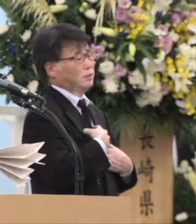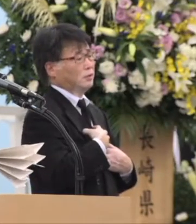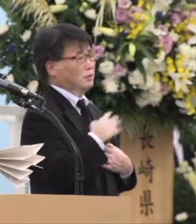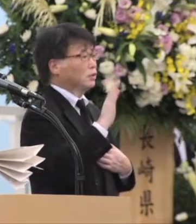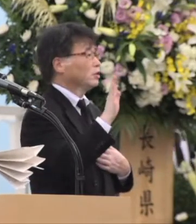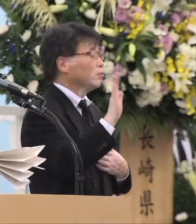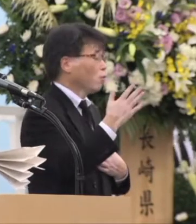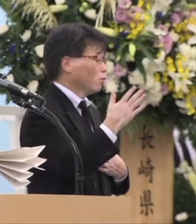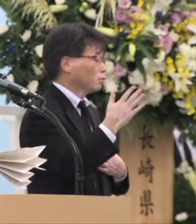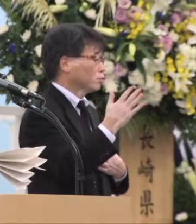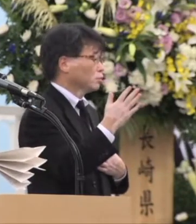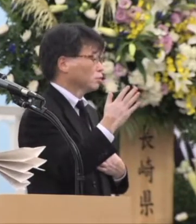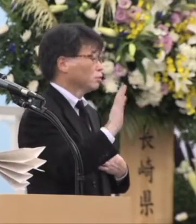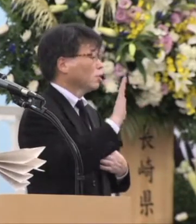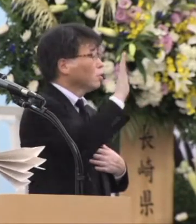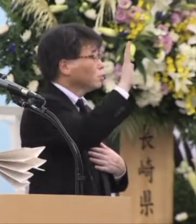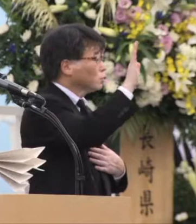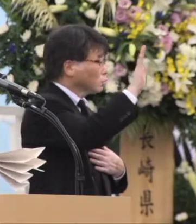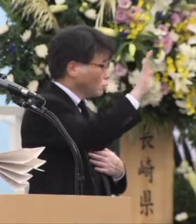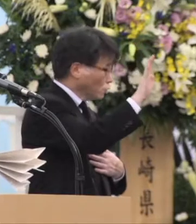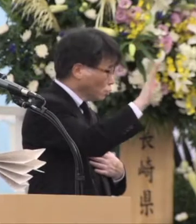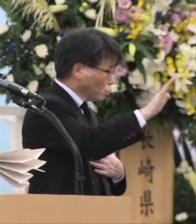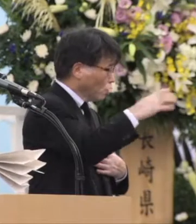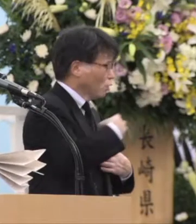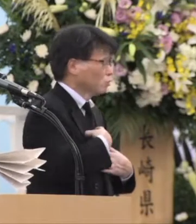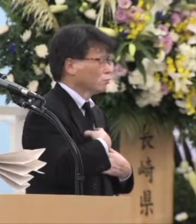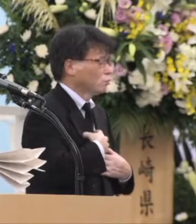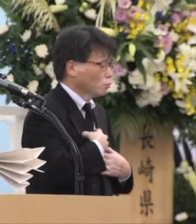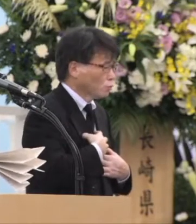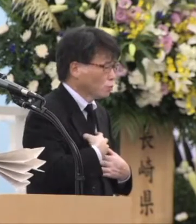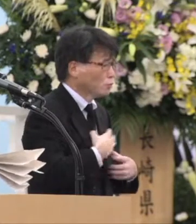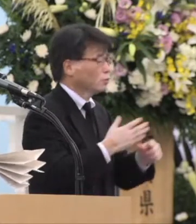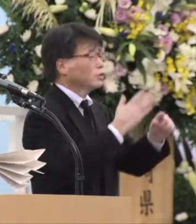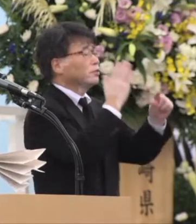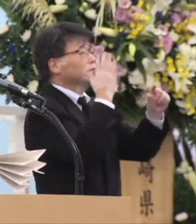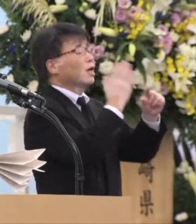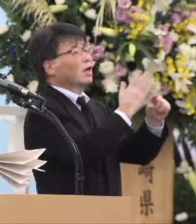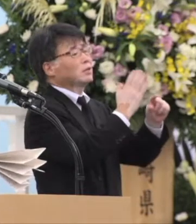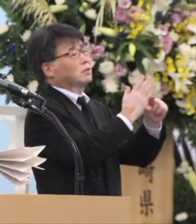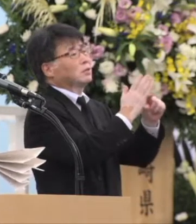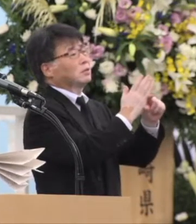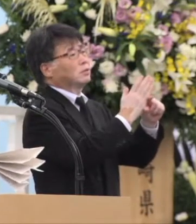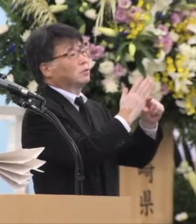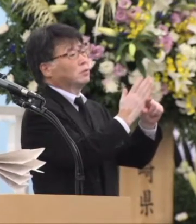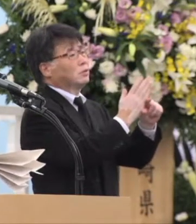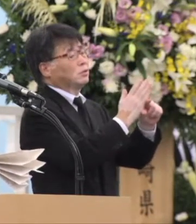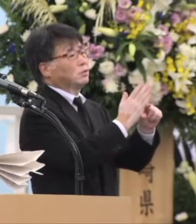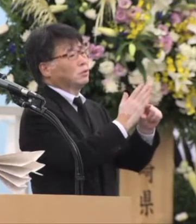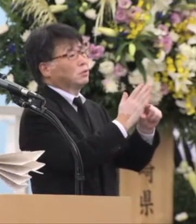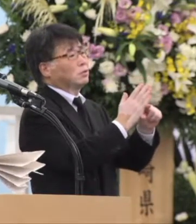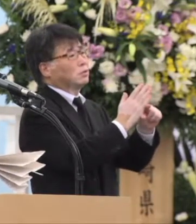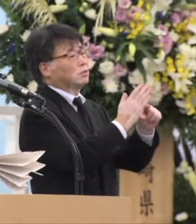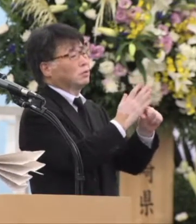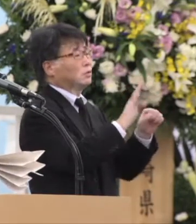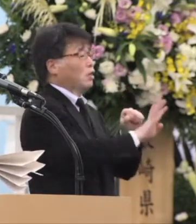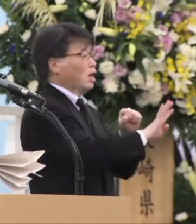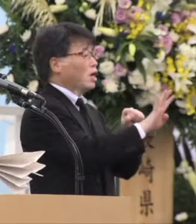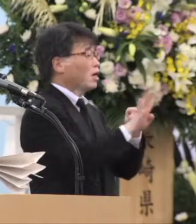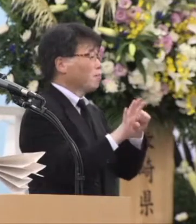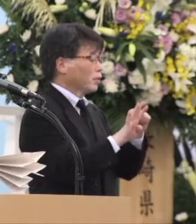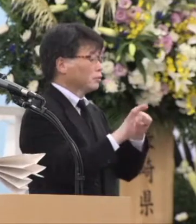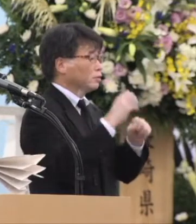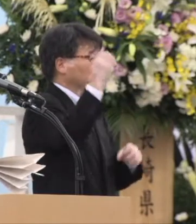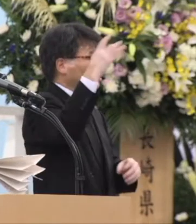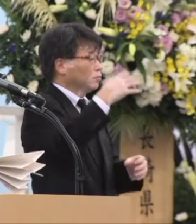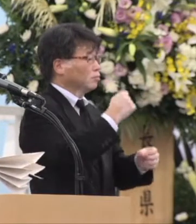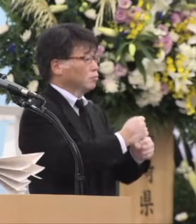しかし、リスクの巨大さにあえいでいるさなか、こともあろうに次々と原